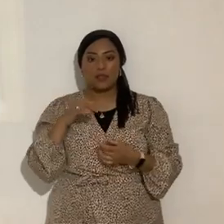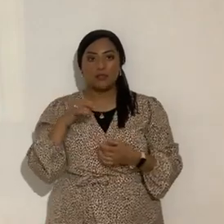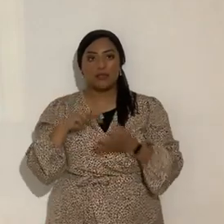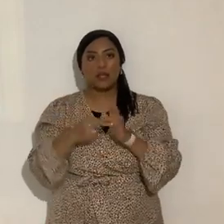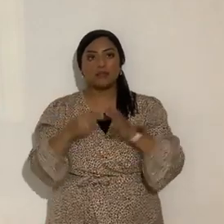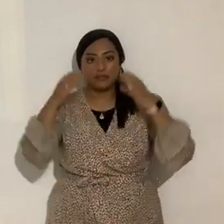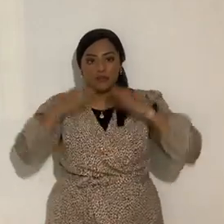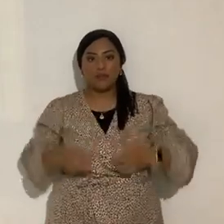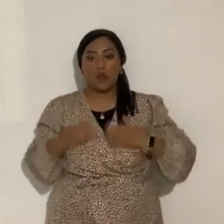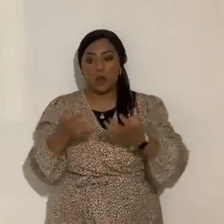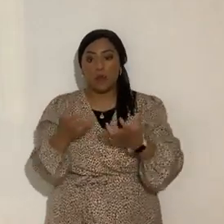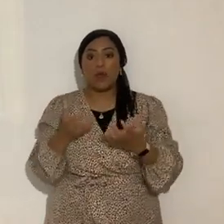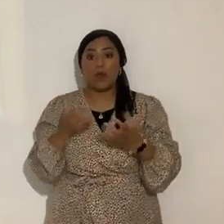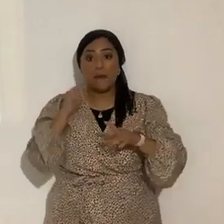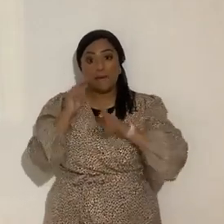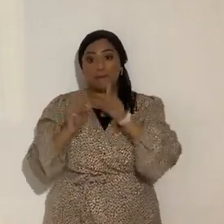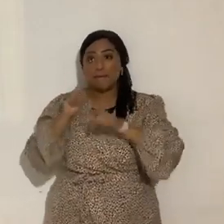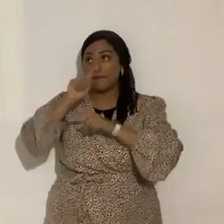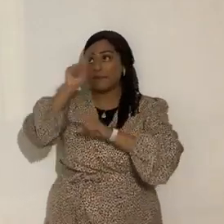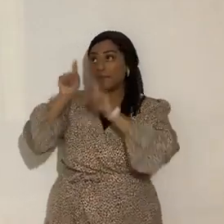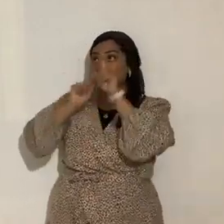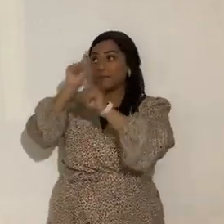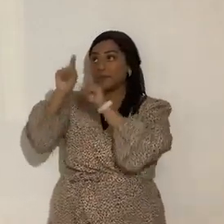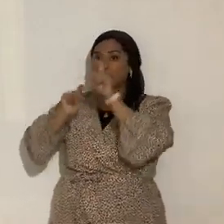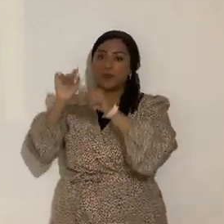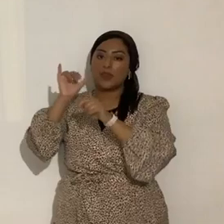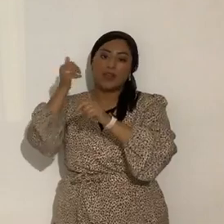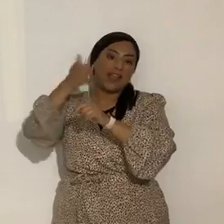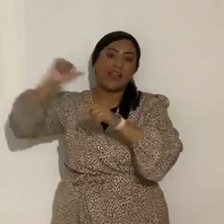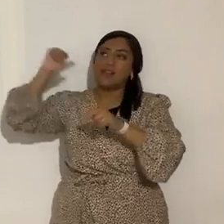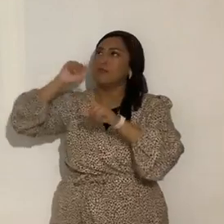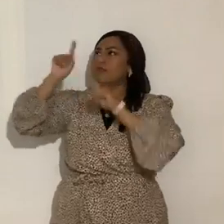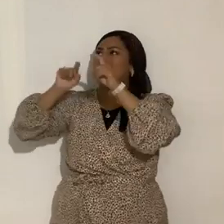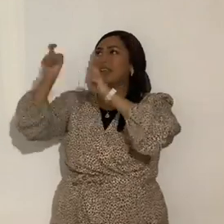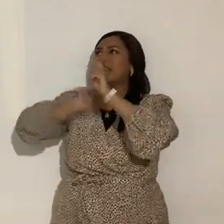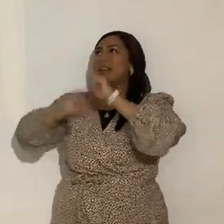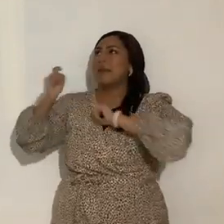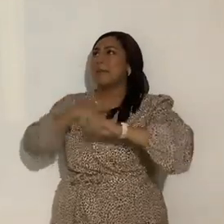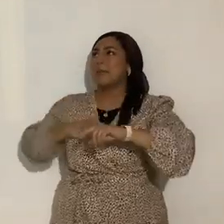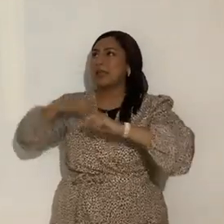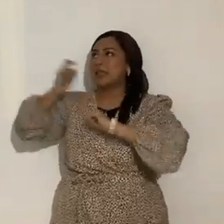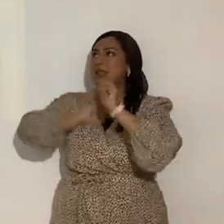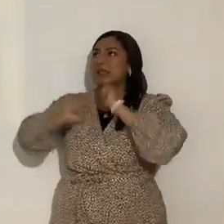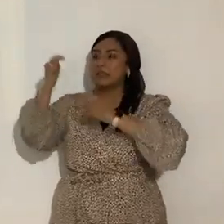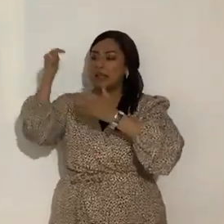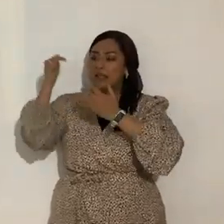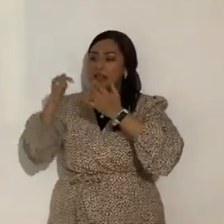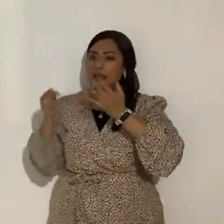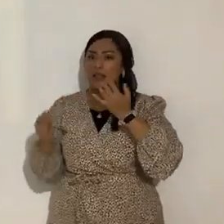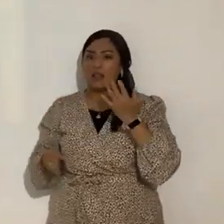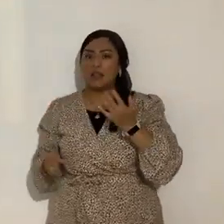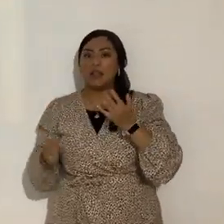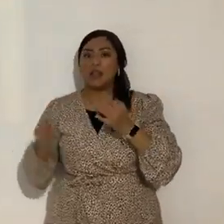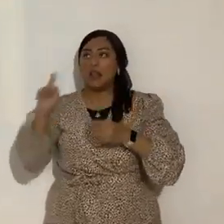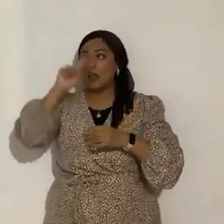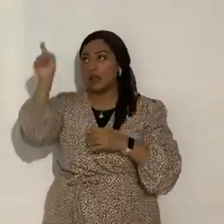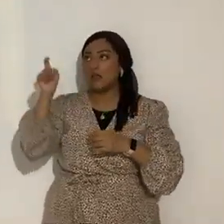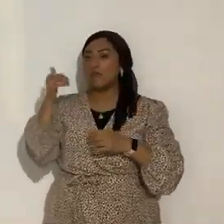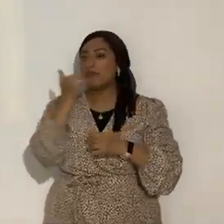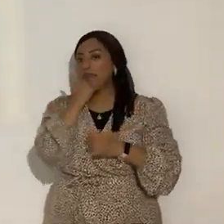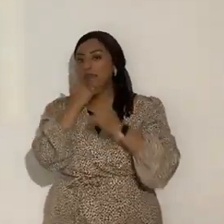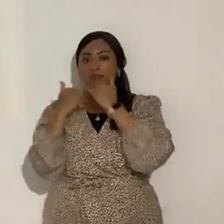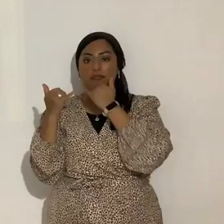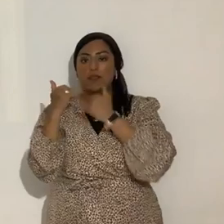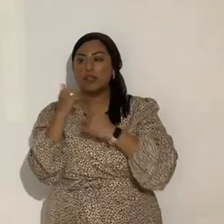gente pide al Eterno como si fueran dulces y chocolates, ¿sí? Y entonces se pide lo que no